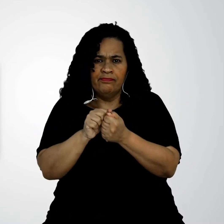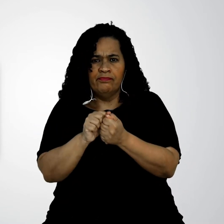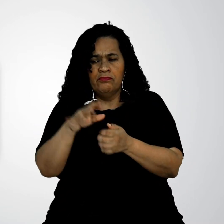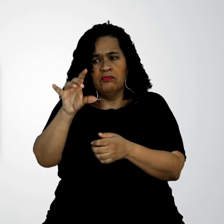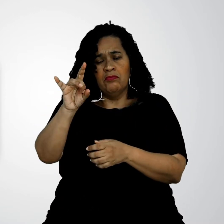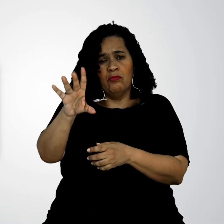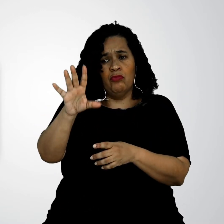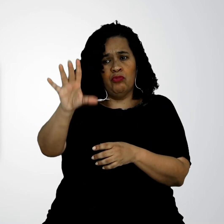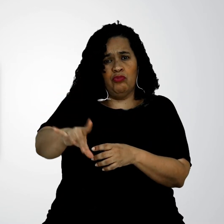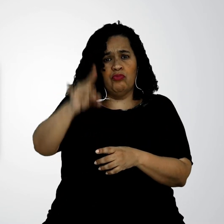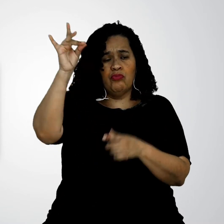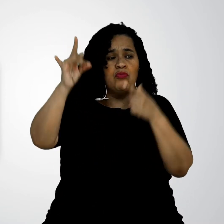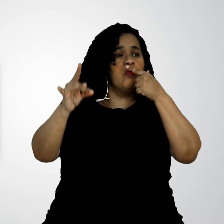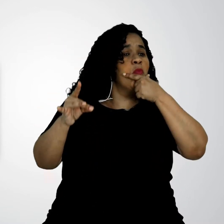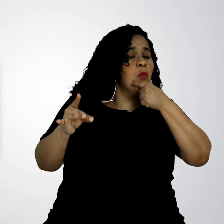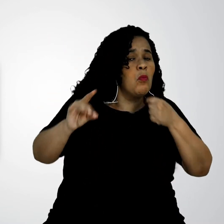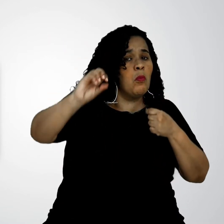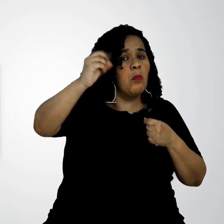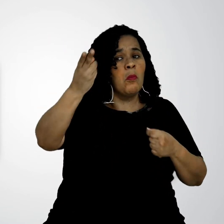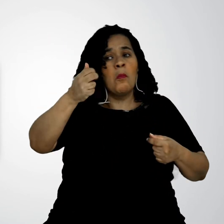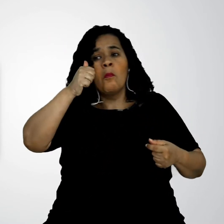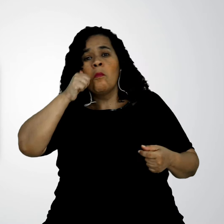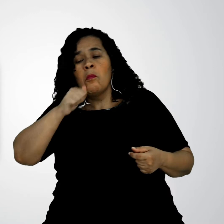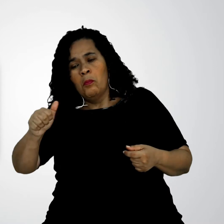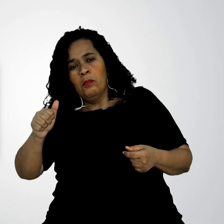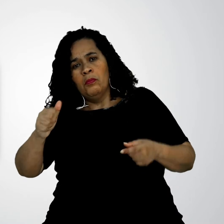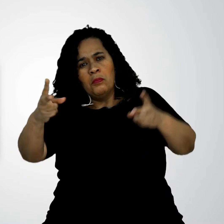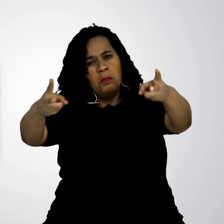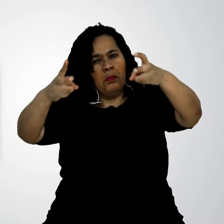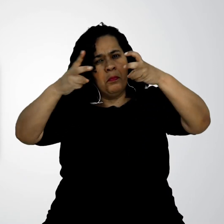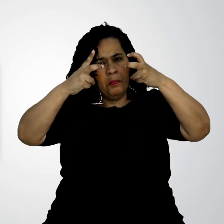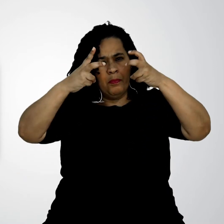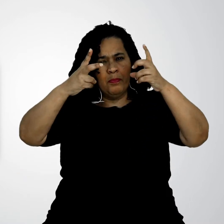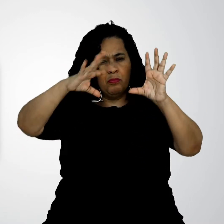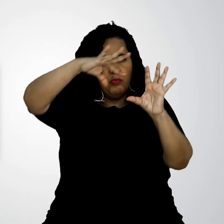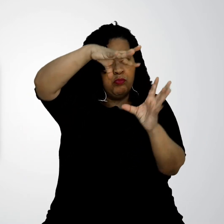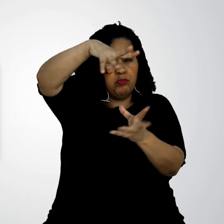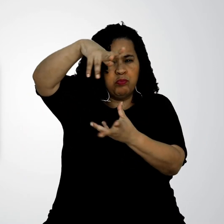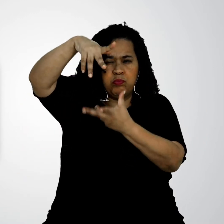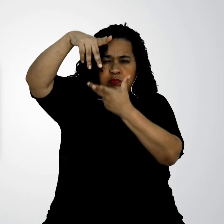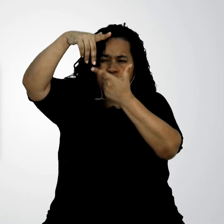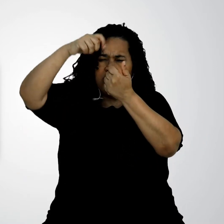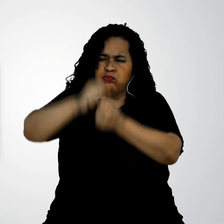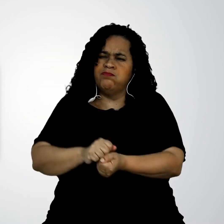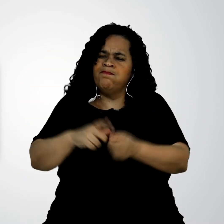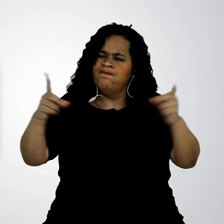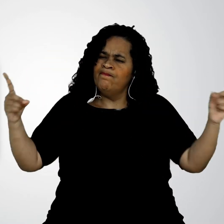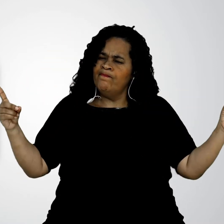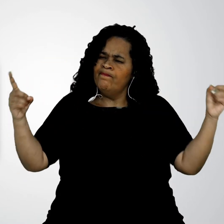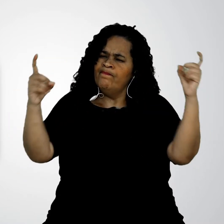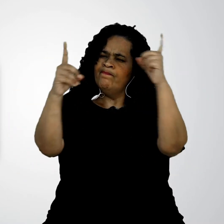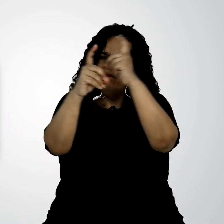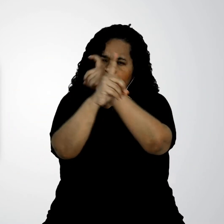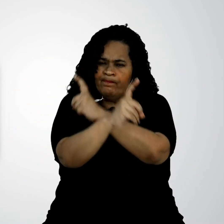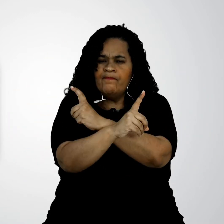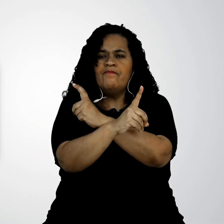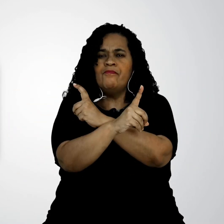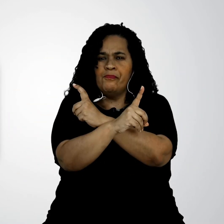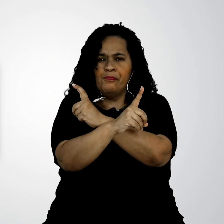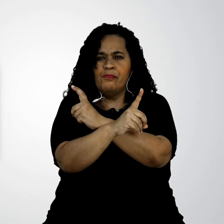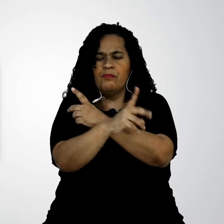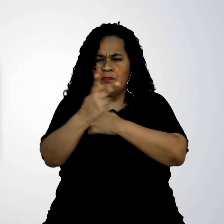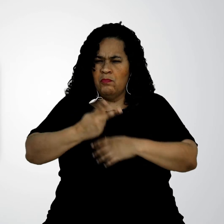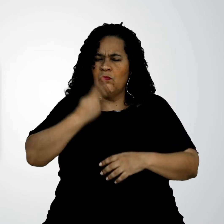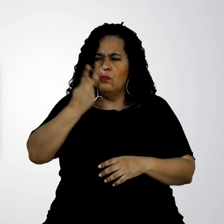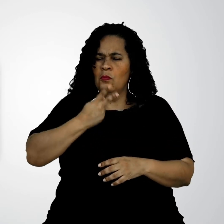ser homem ou quer ser mulher. Não é só uma questão. Há um colapso generalizado em todos os ramos da sociedade. A gente fala que é meio clichê,